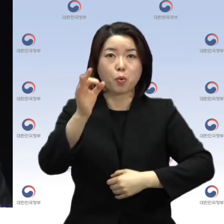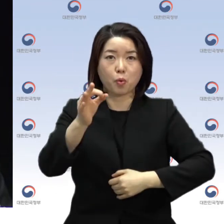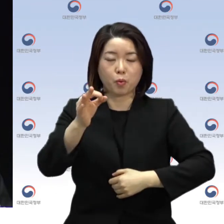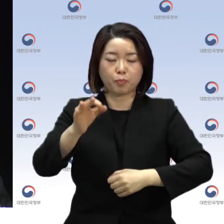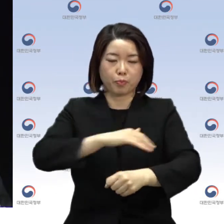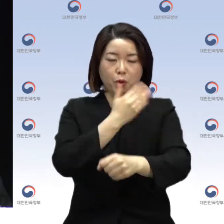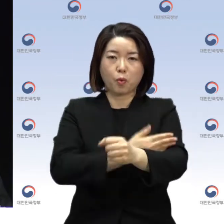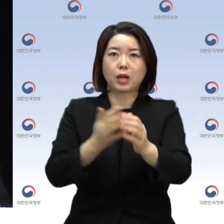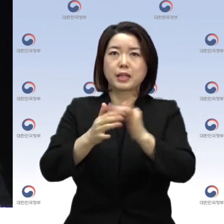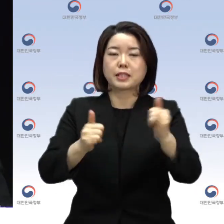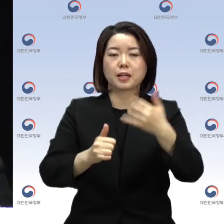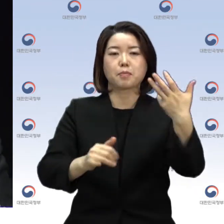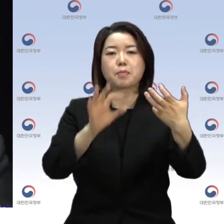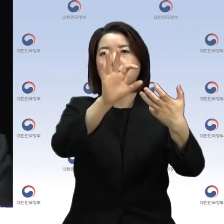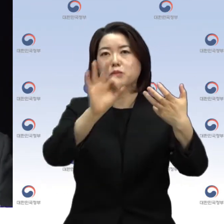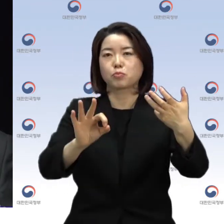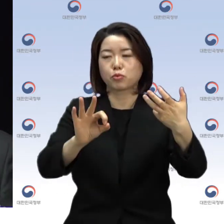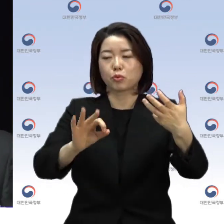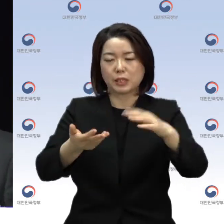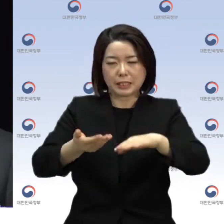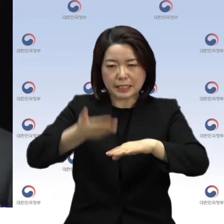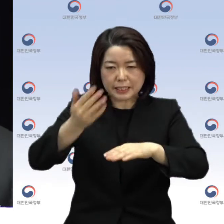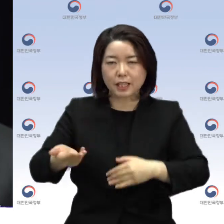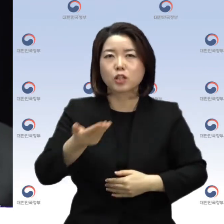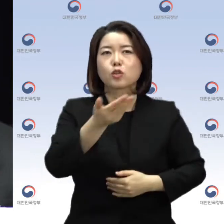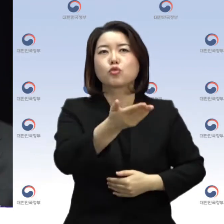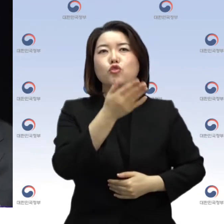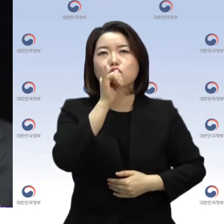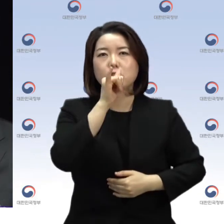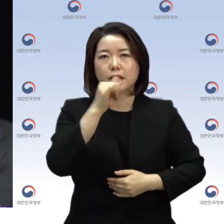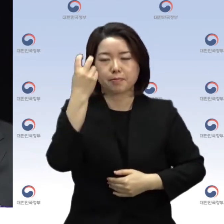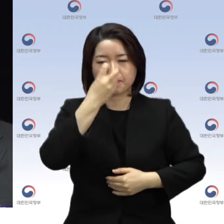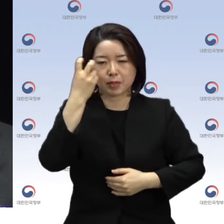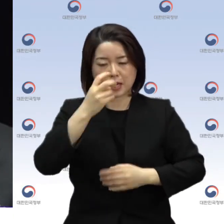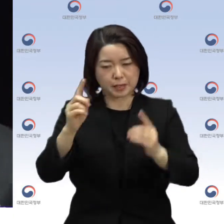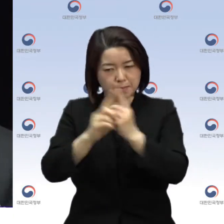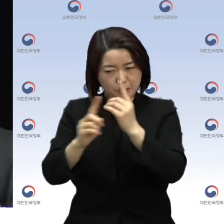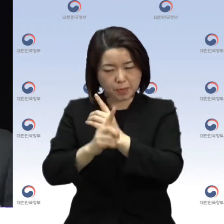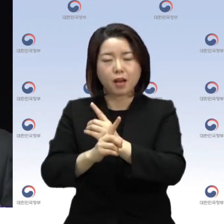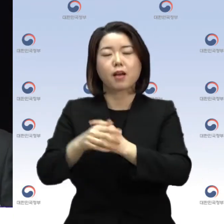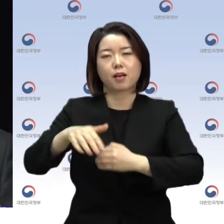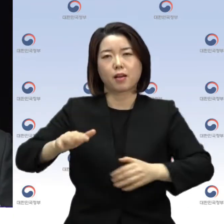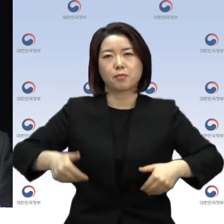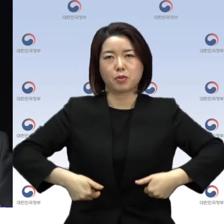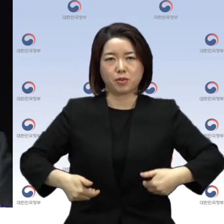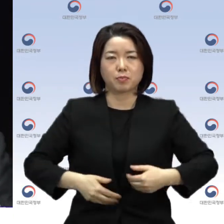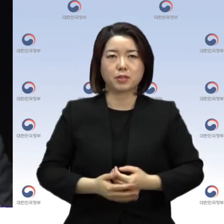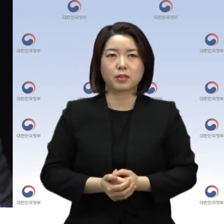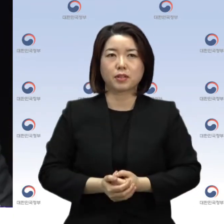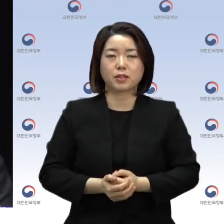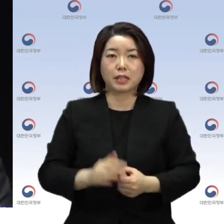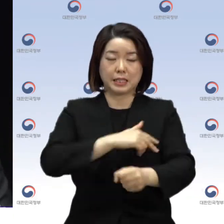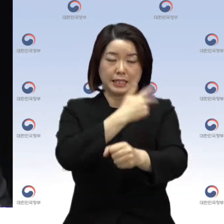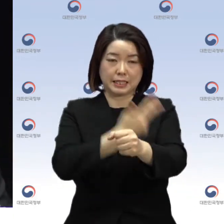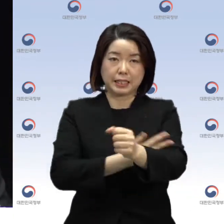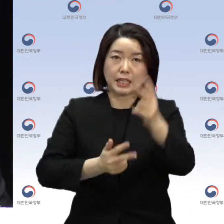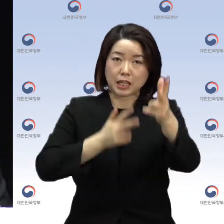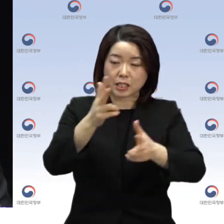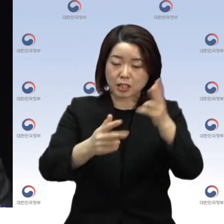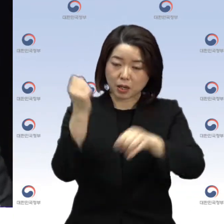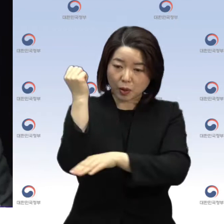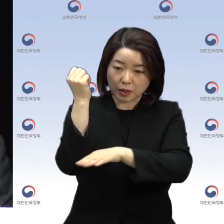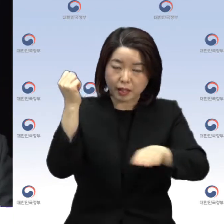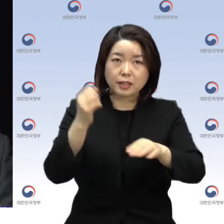권리자들에게 80% 이상 돌아갈 수 있도록 관리를 개선해 나가겠습니다. 저작권